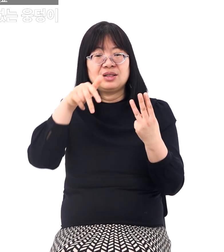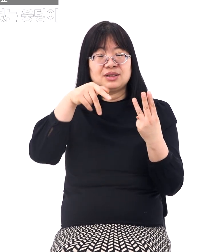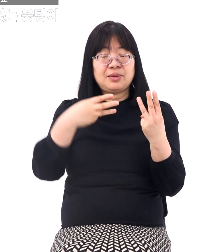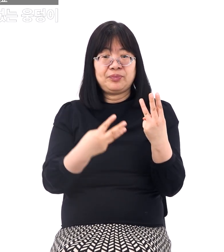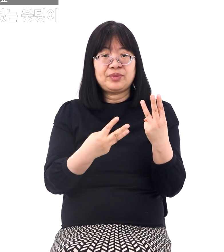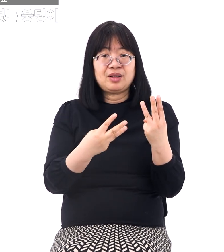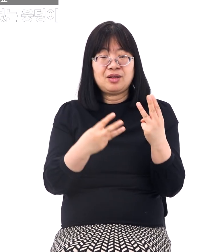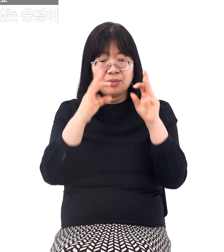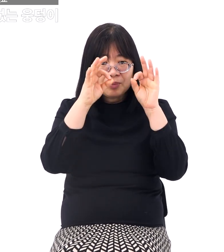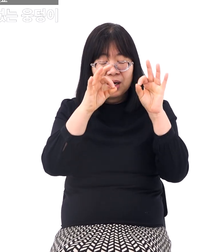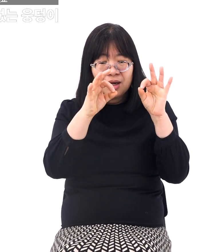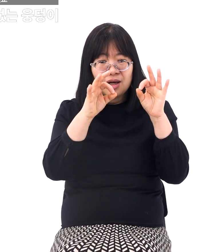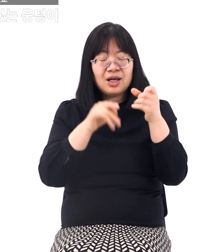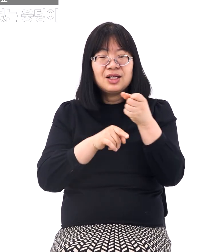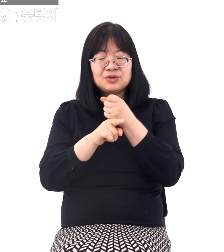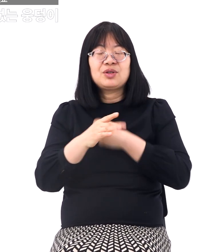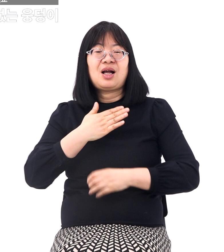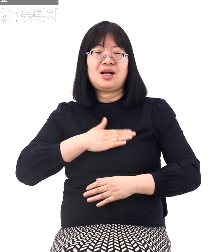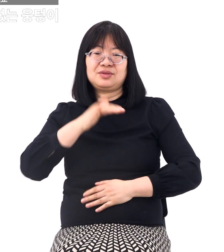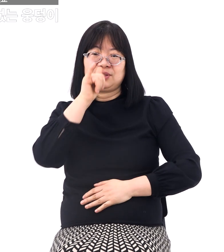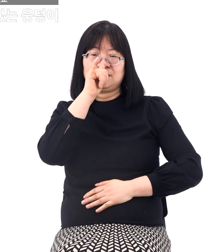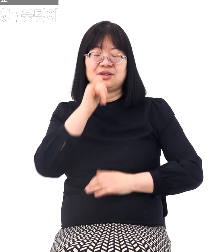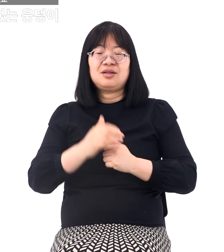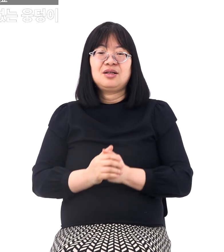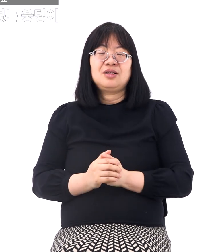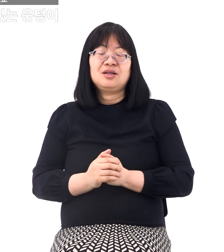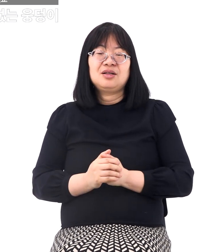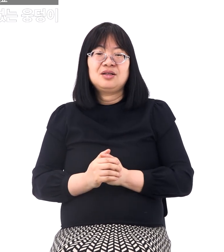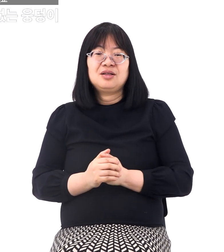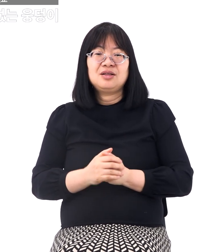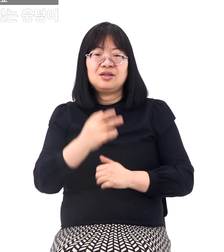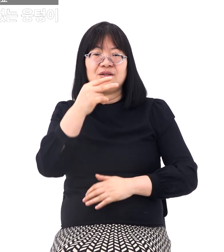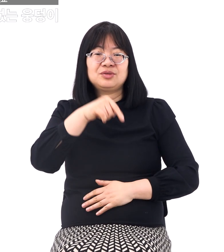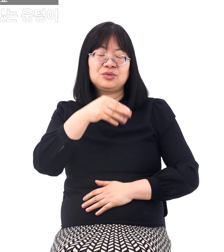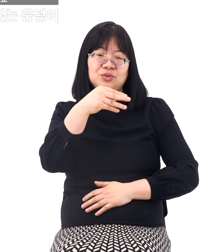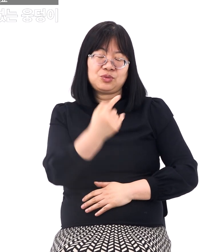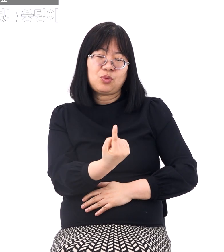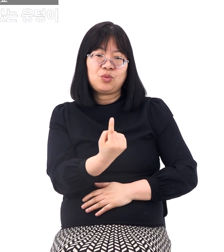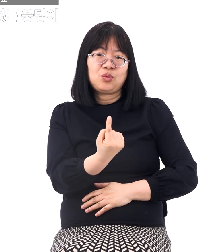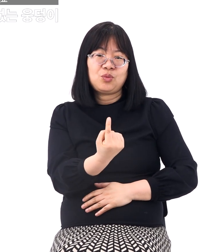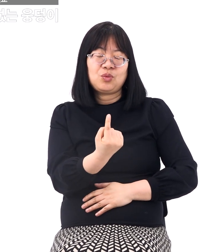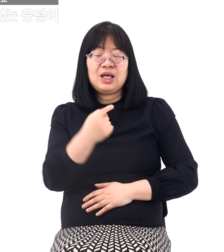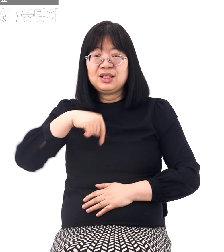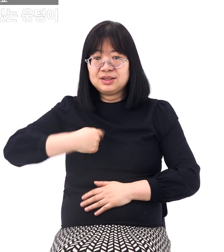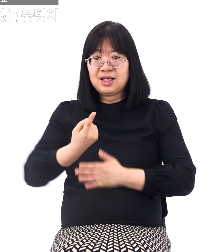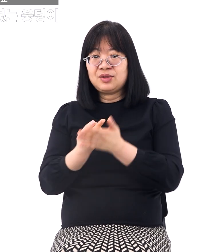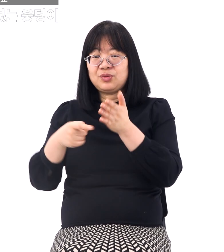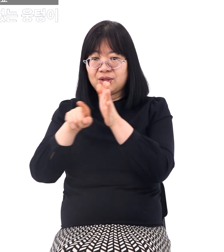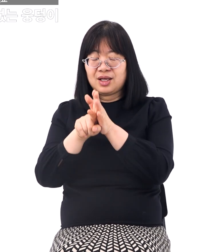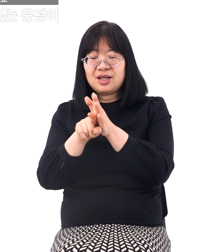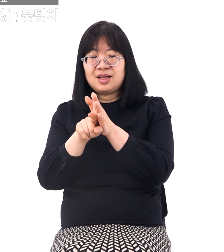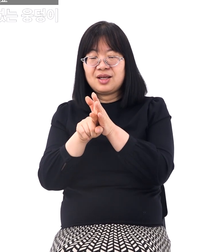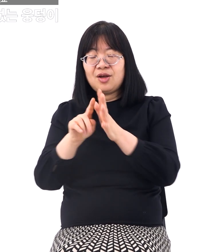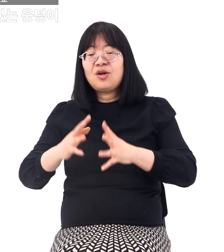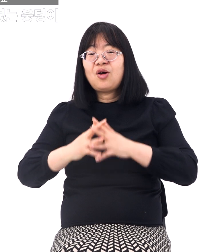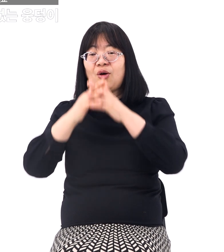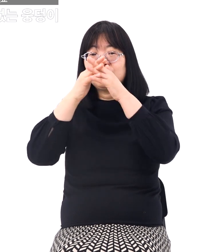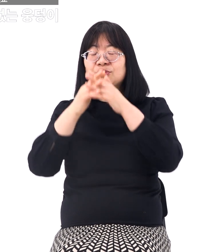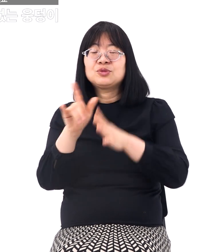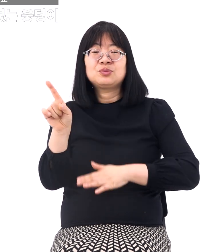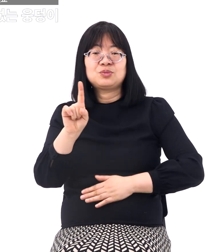3절을 보면 그 이유를 알 수가 있어요. 두로는 자기를 위하여 뭘